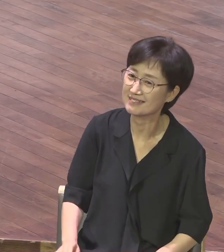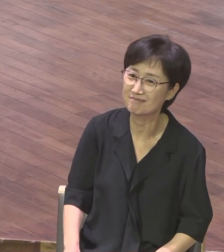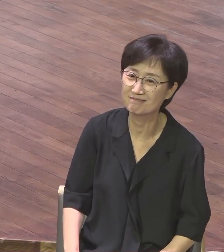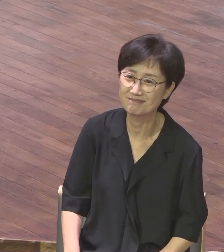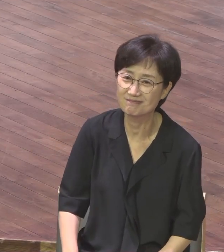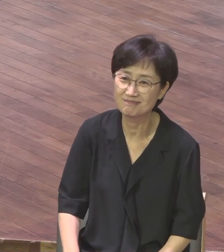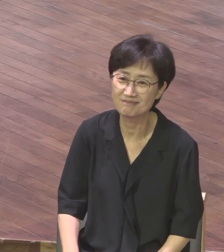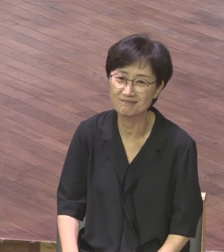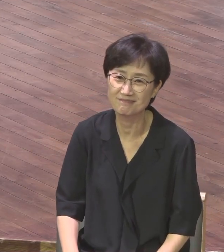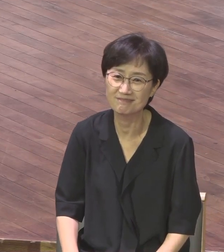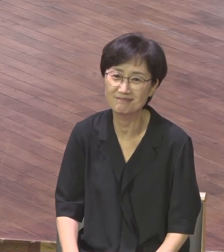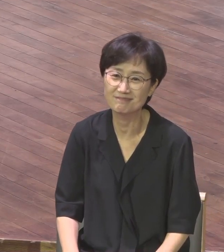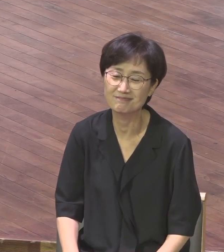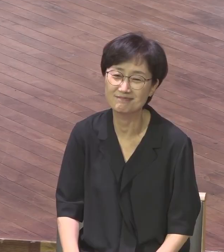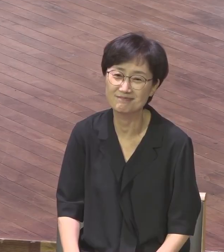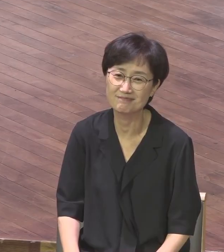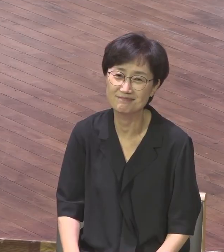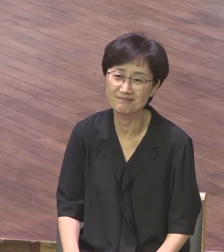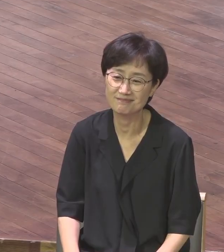그러고